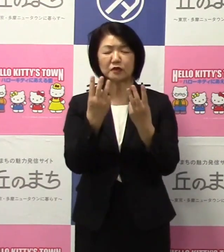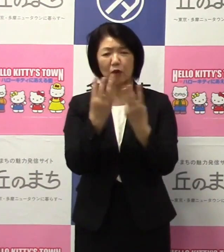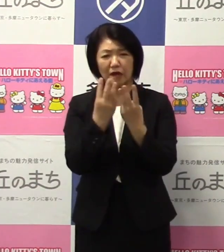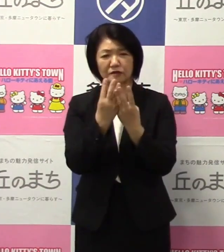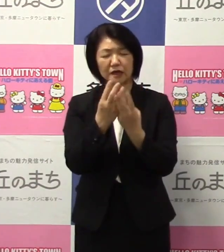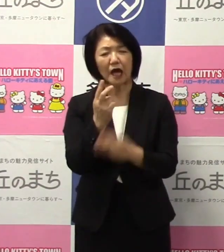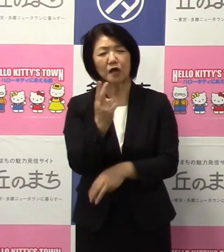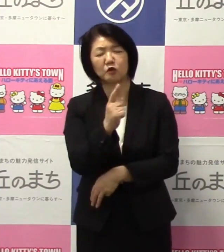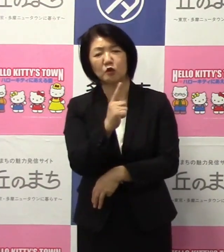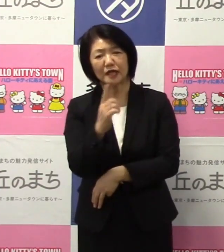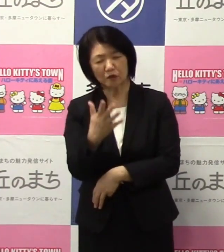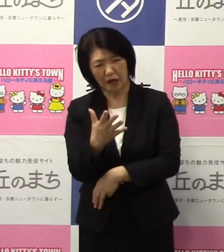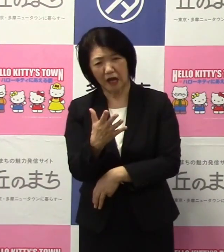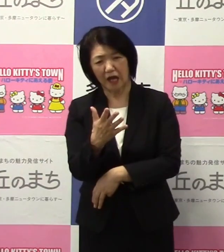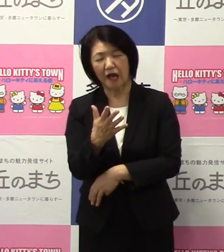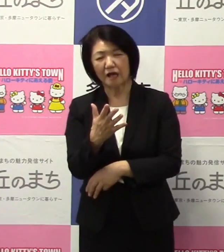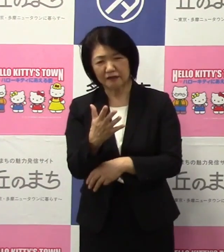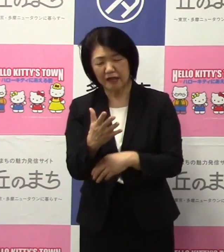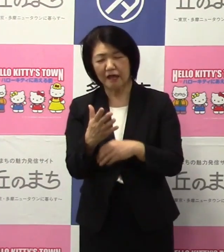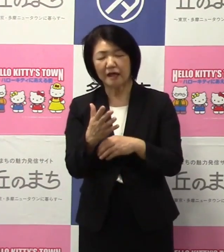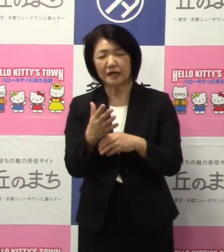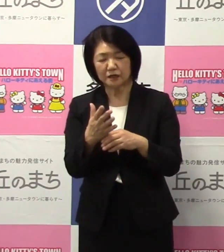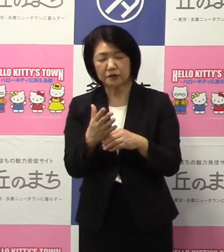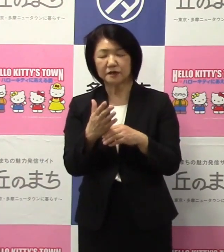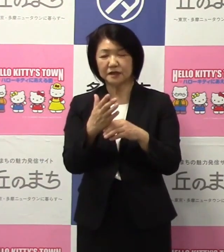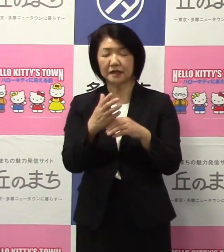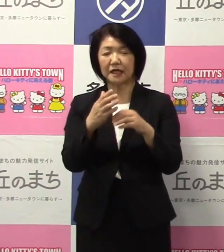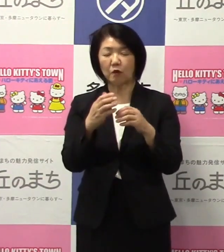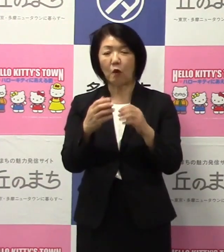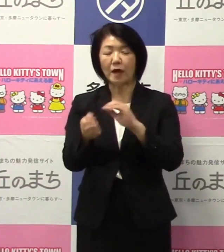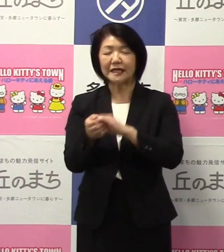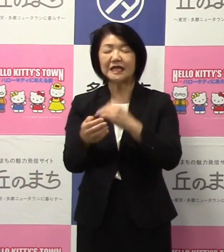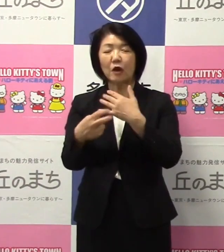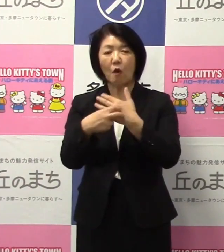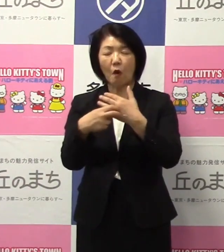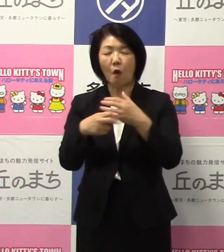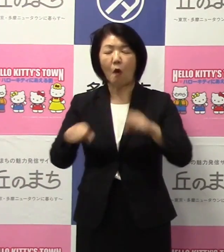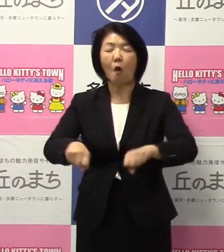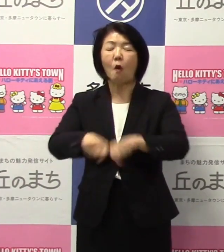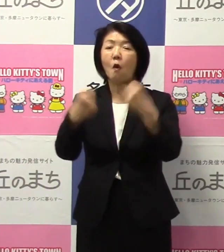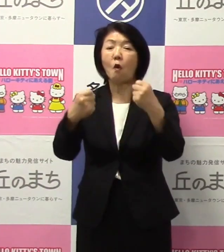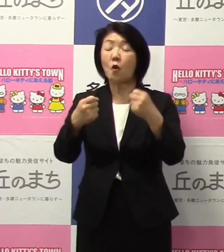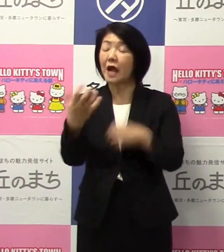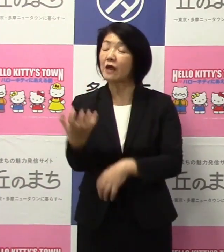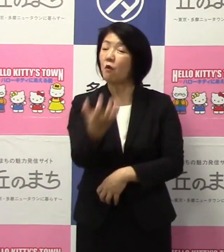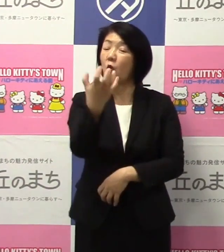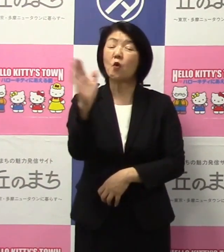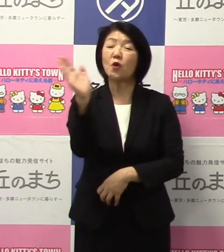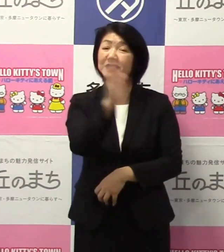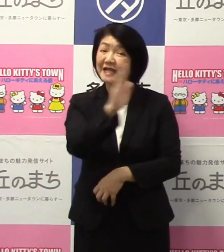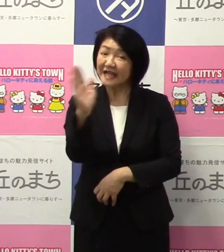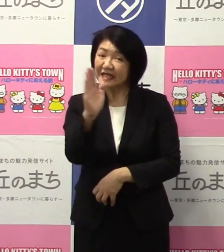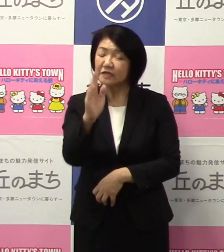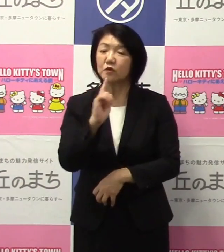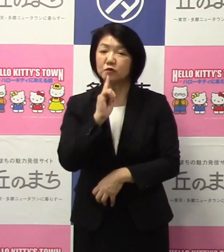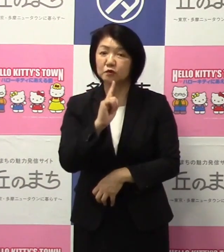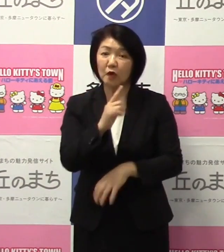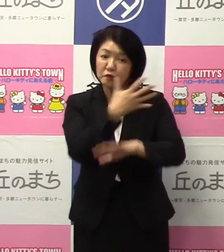床数に着目し、医療崩壊を起こさないかどうかに視点を絞るべきと考えます